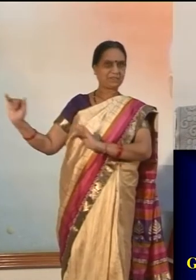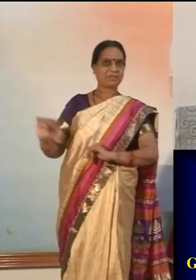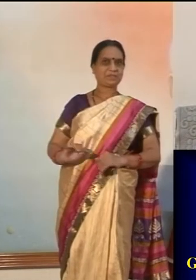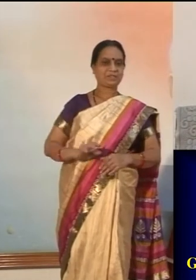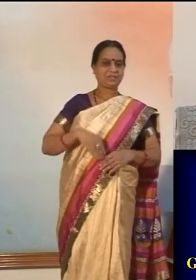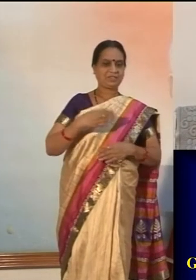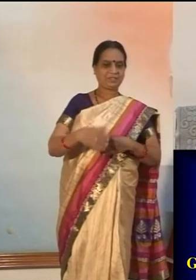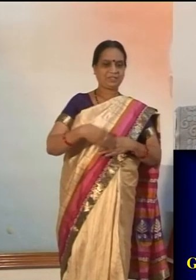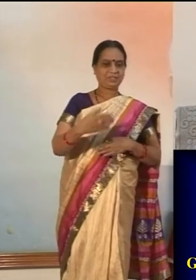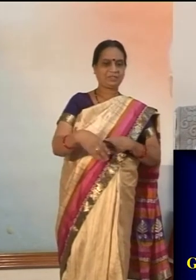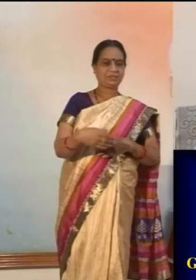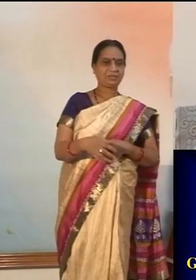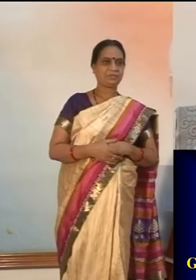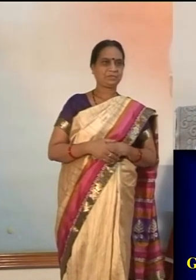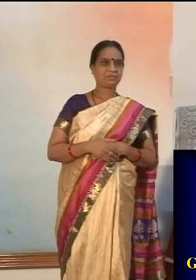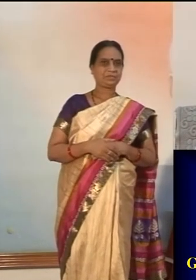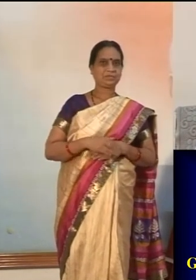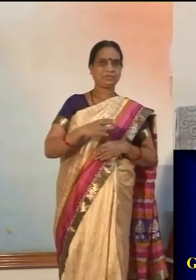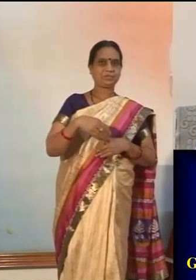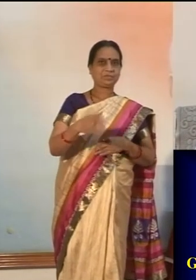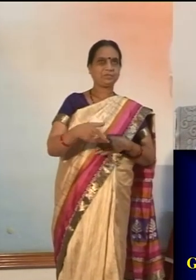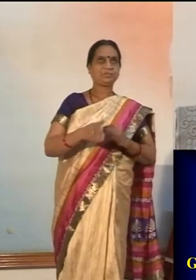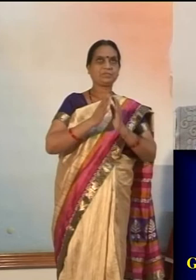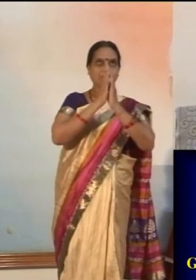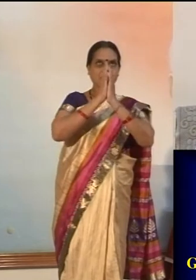रोज भगवान की पूजा अर्चना करते थे।